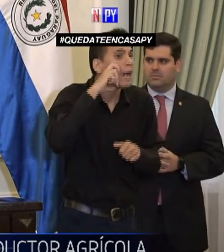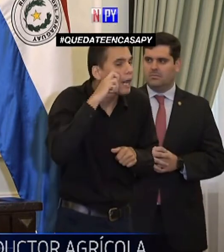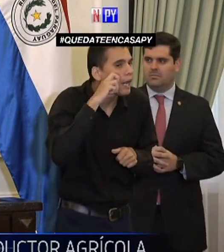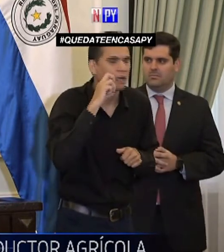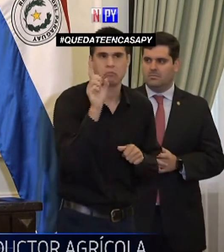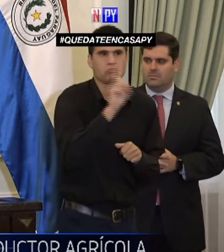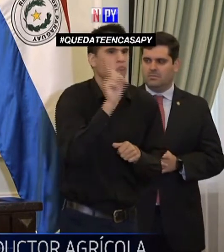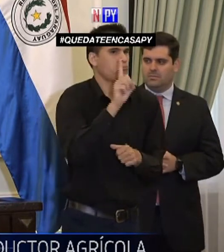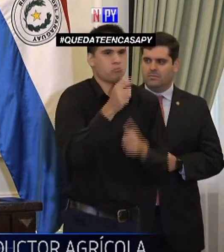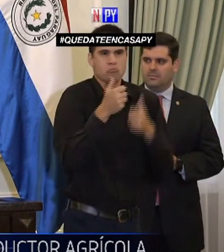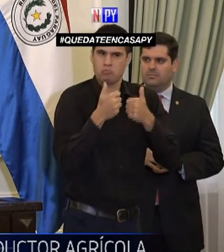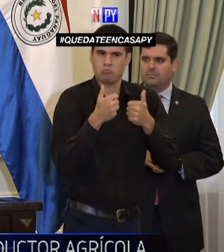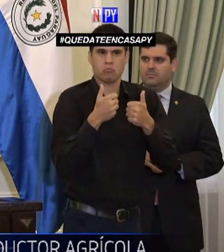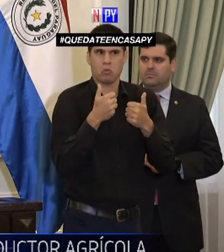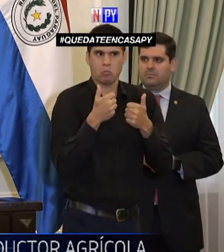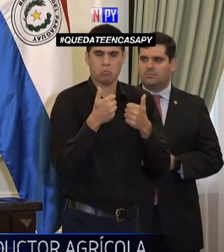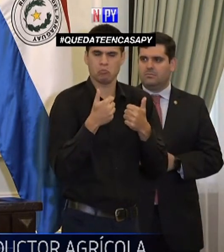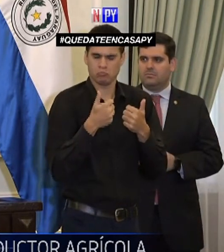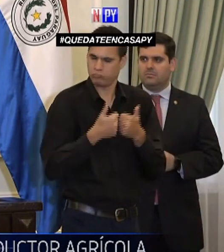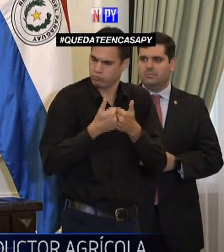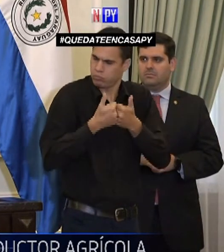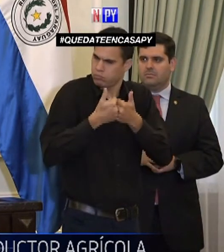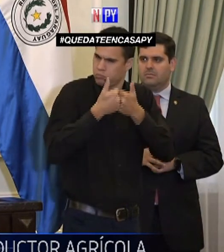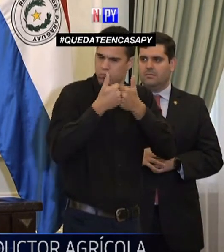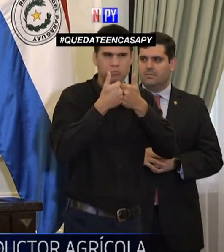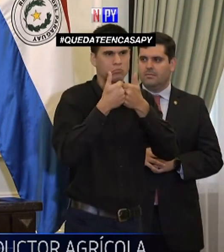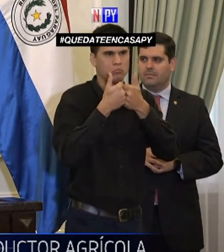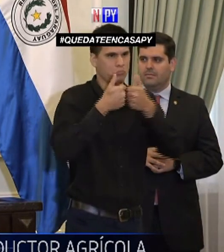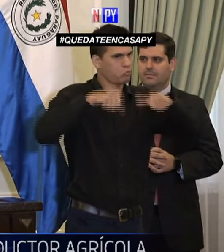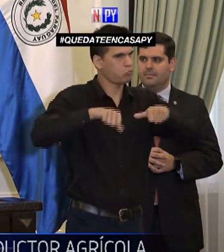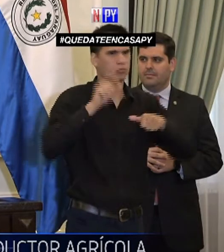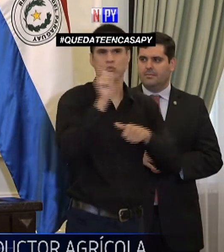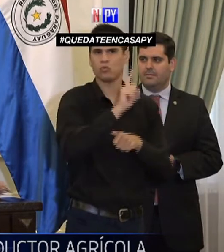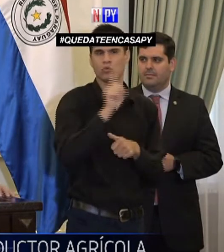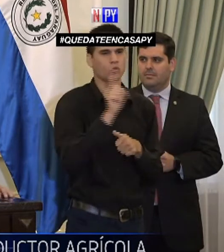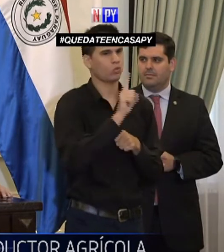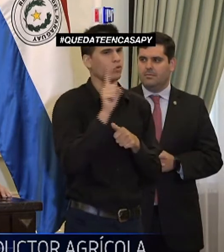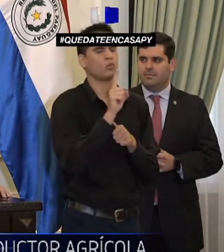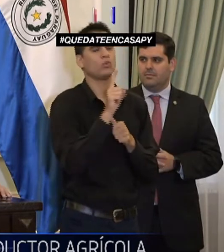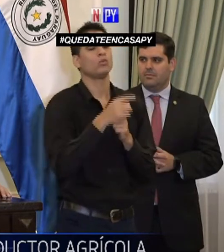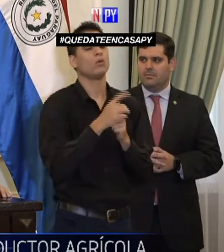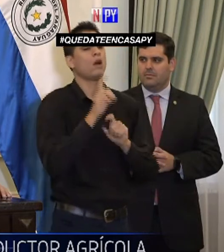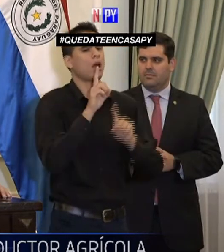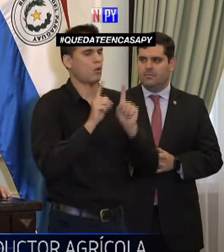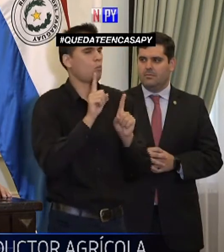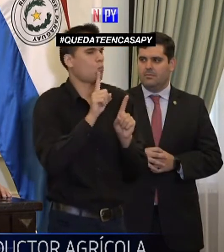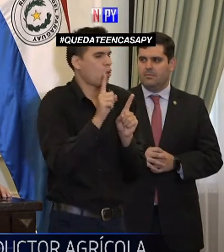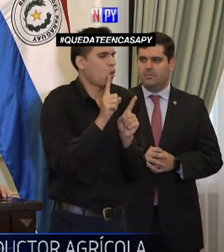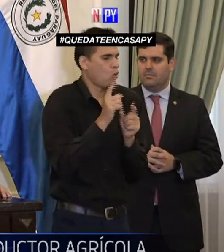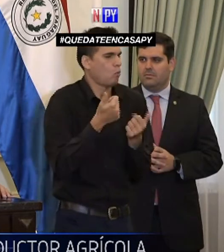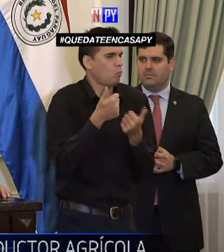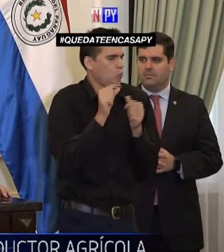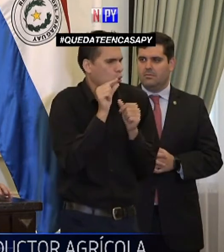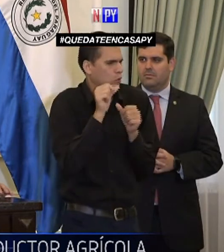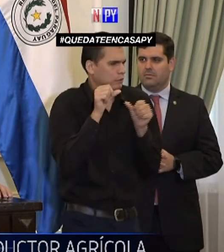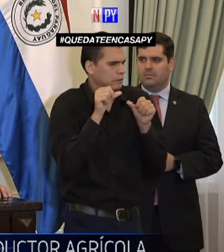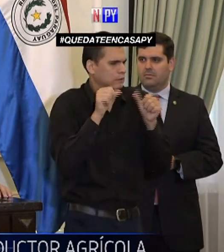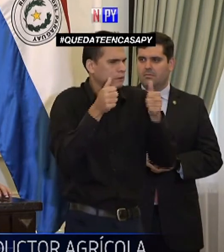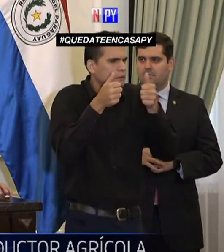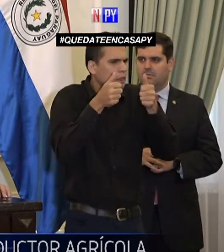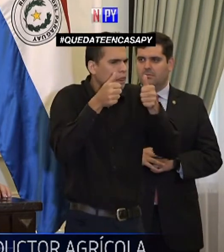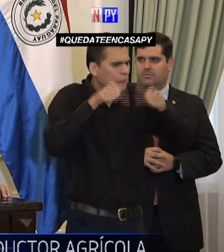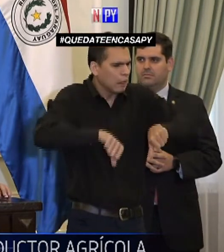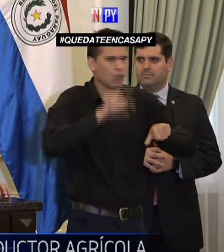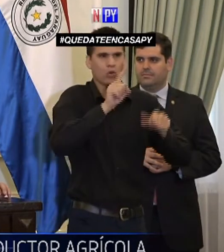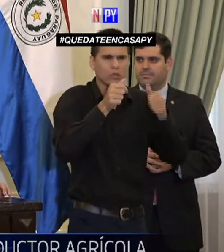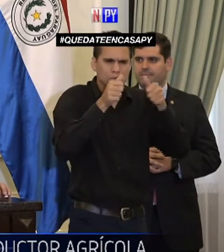sintiendo, y esperemos que si hay una, si se siente un poco, bueno, que sea mínimo en los próximos